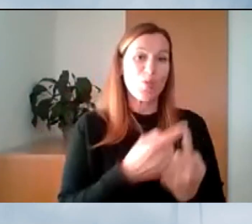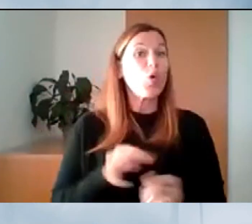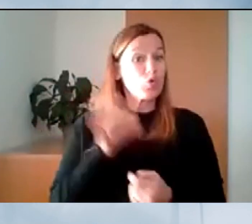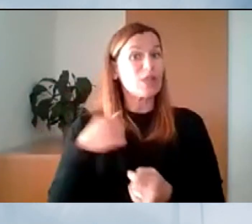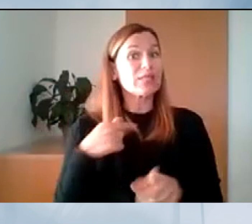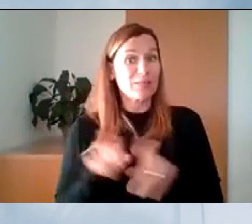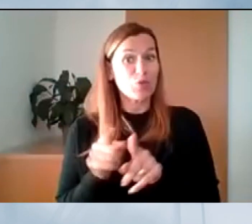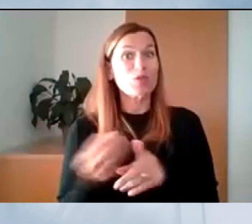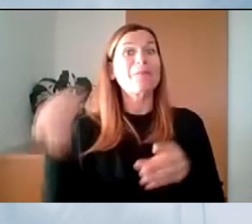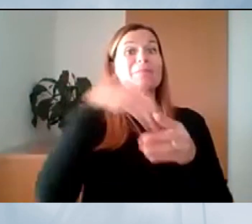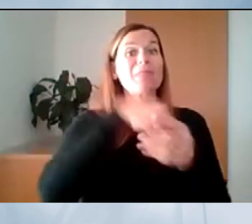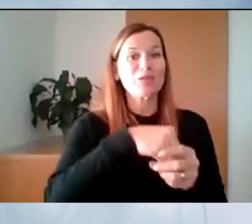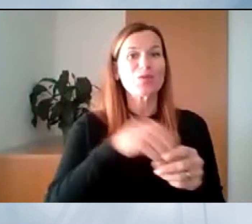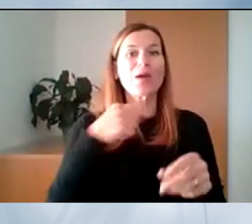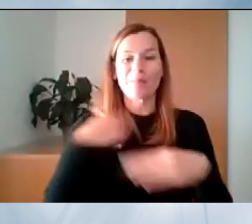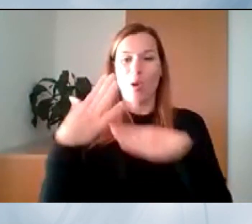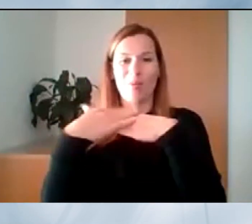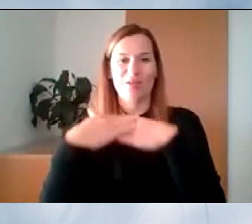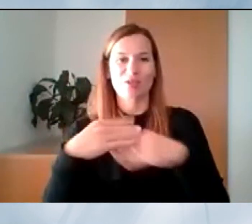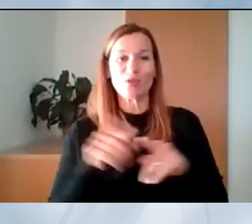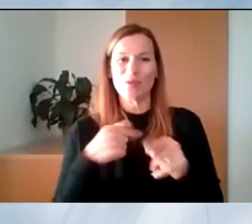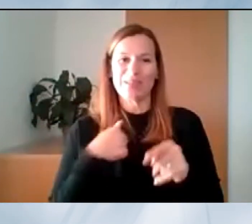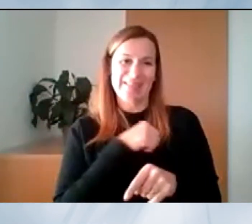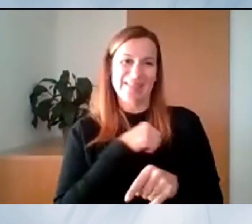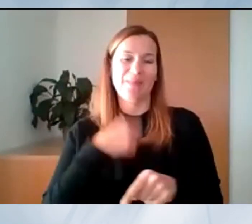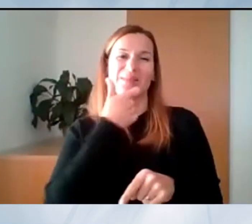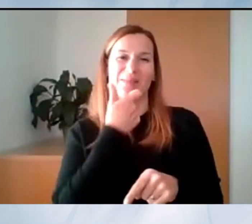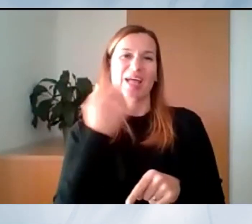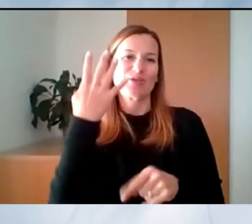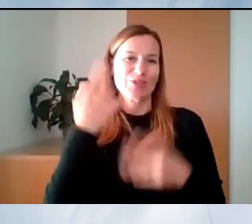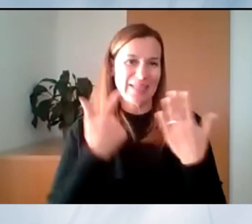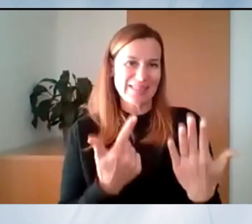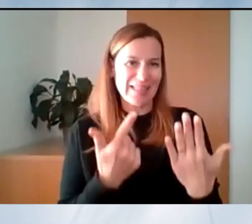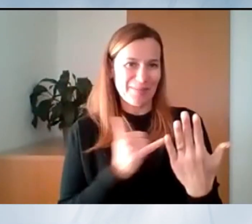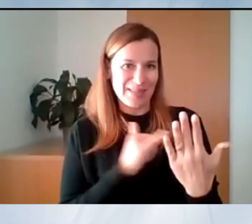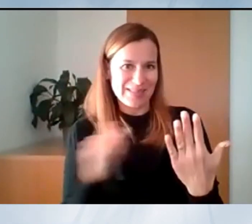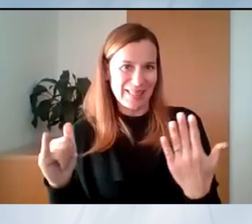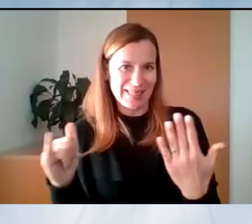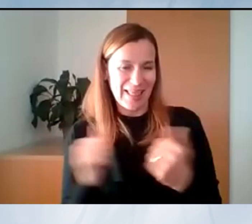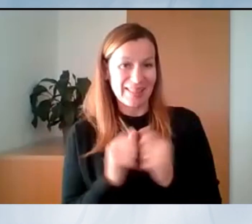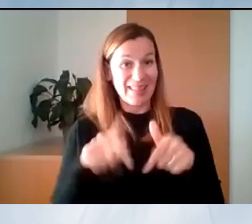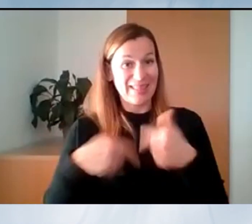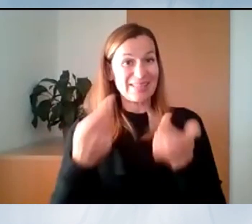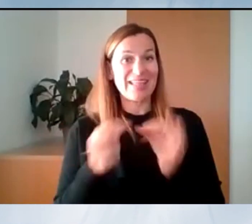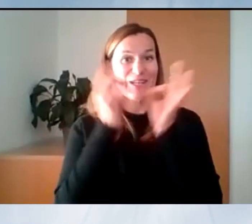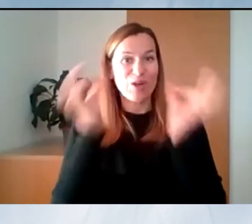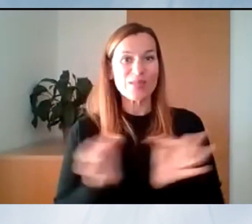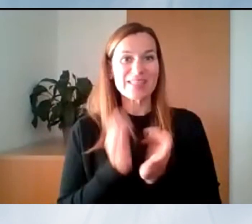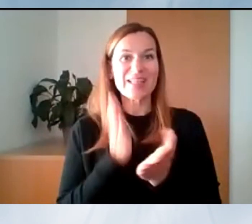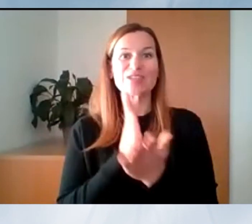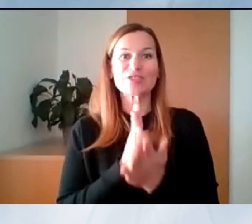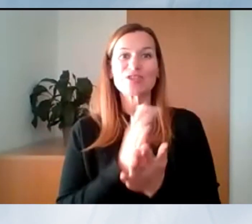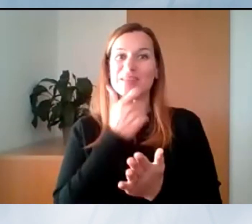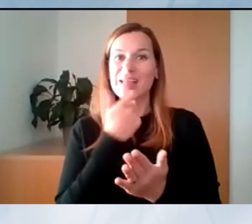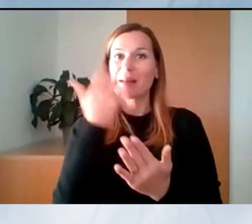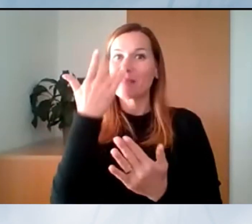Zoomu, in včasih sem se pridružil, ker me obveščate. Sem tudi sam, 74 let je minilo, naslednji rojstni